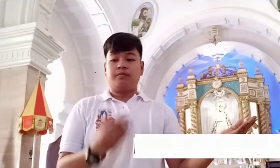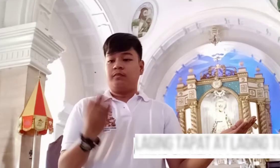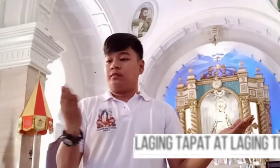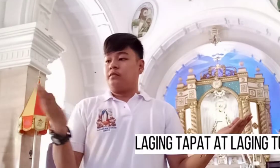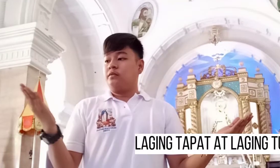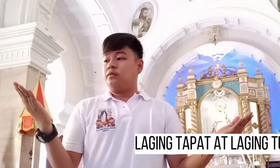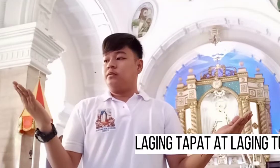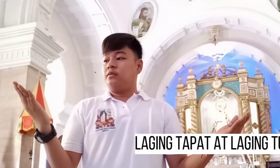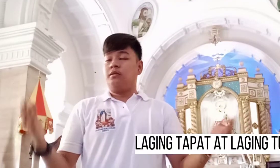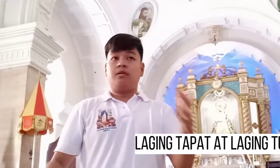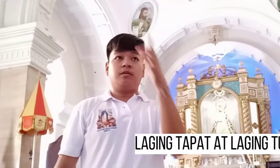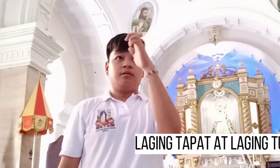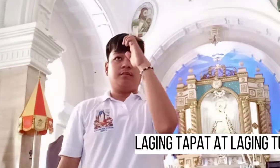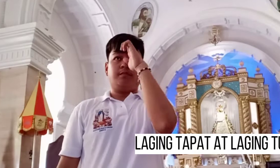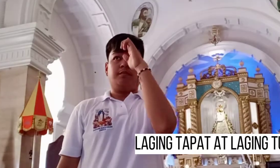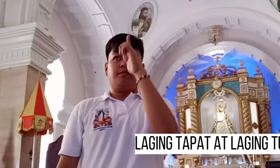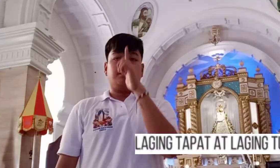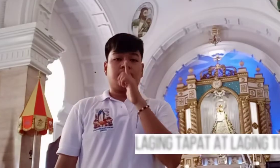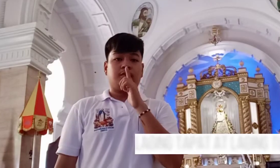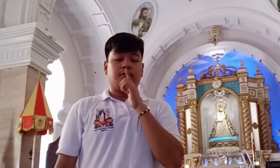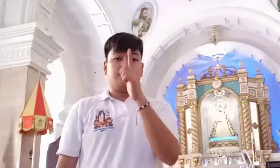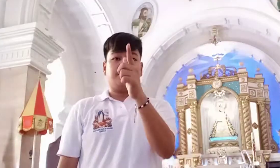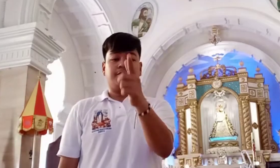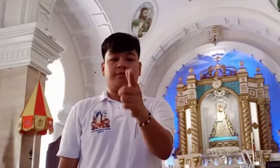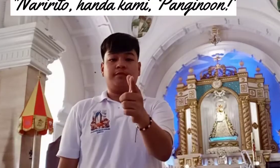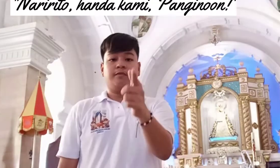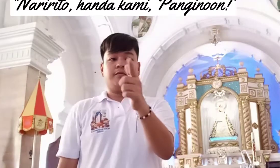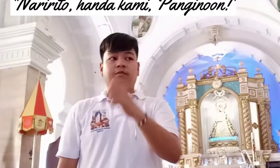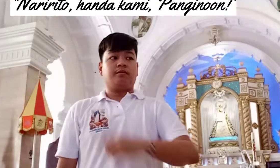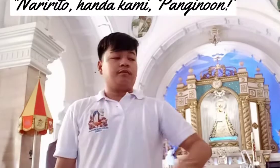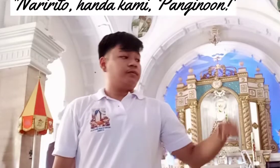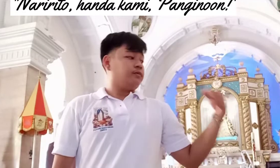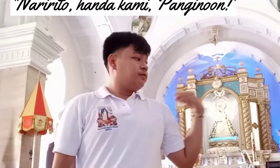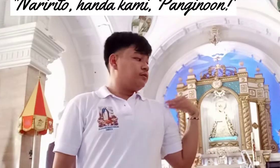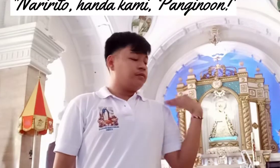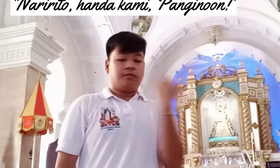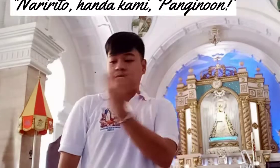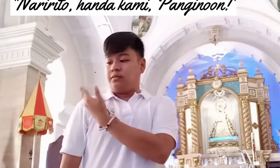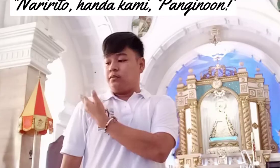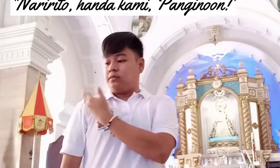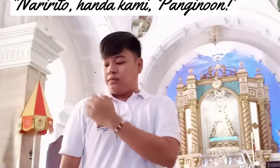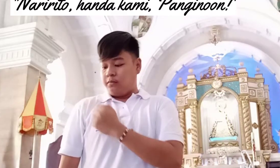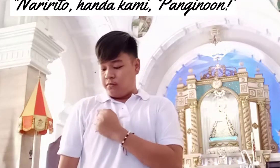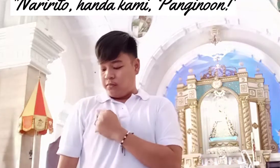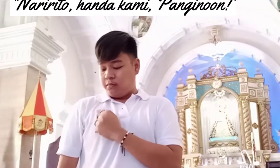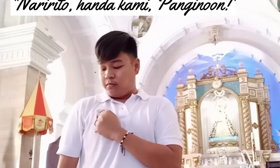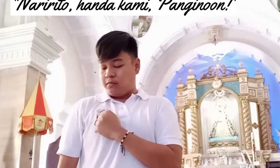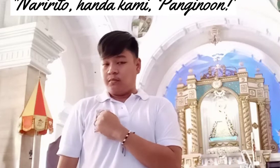handog. Laging tapat at laging tugon. Naririto, handa kami,